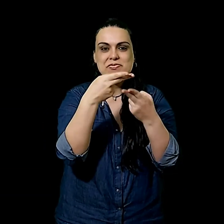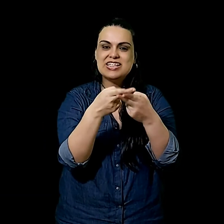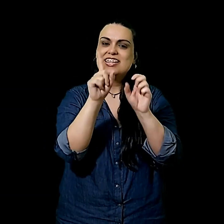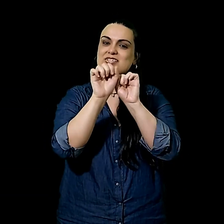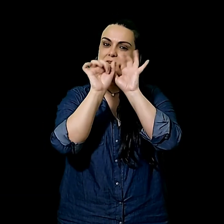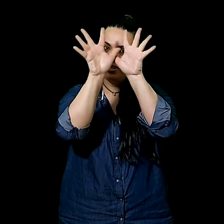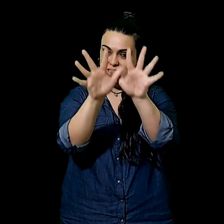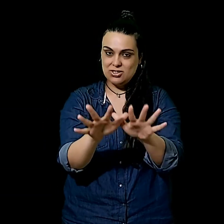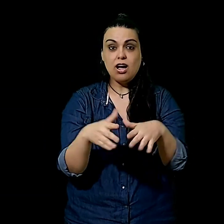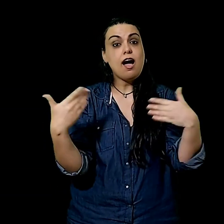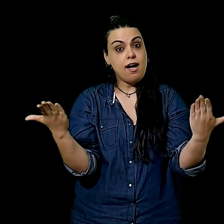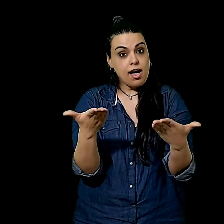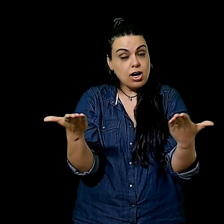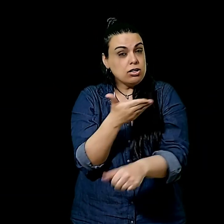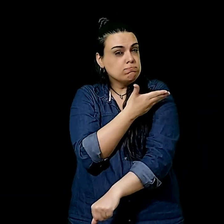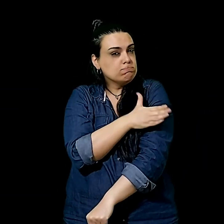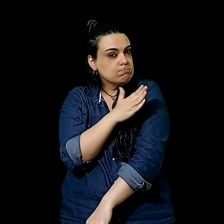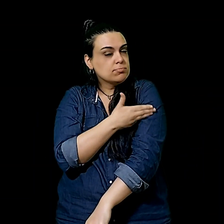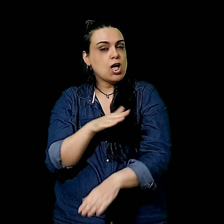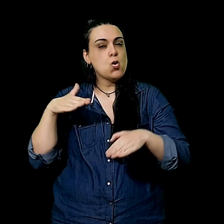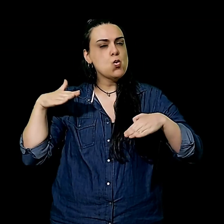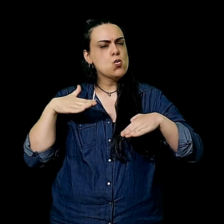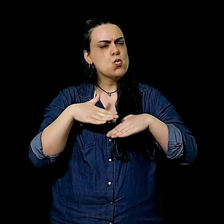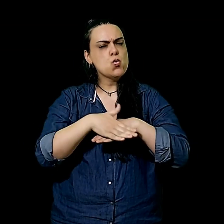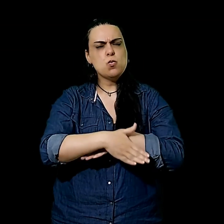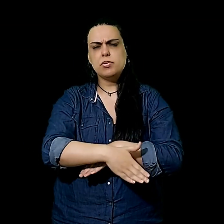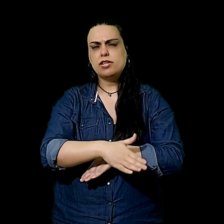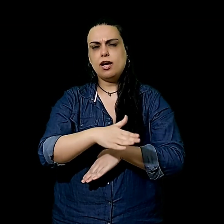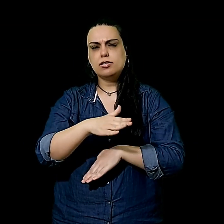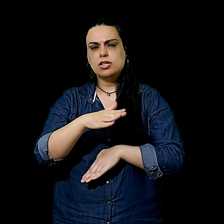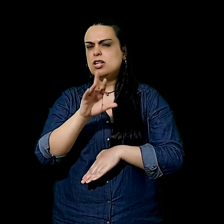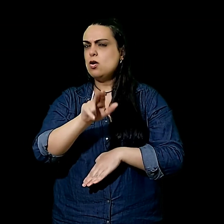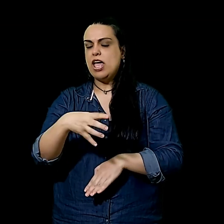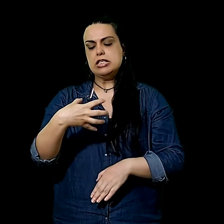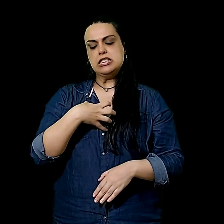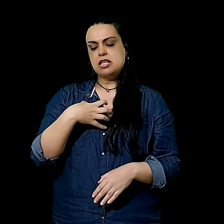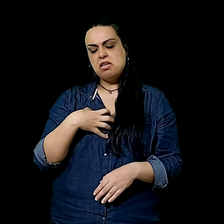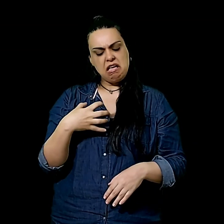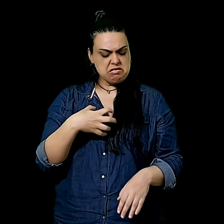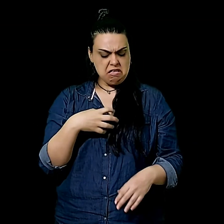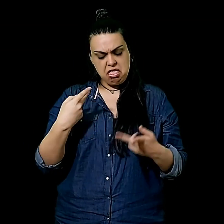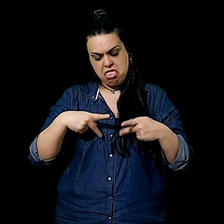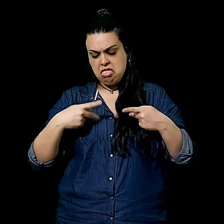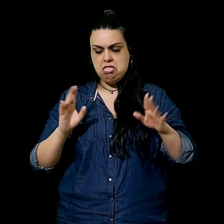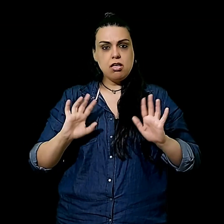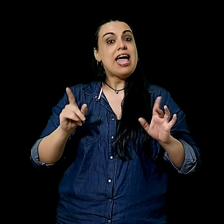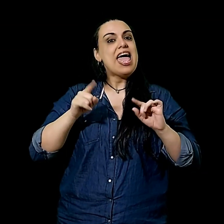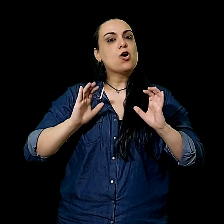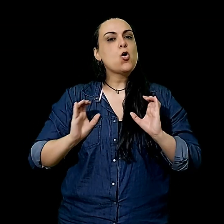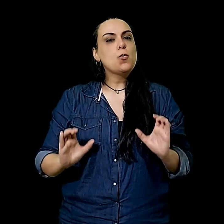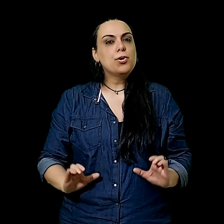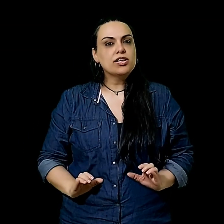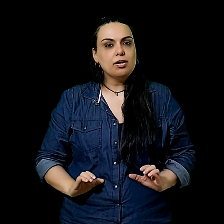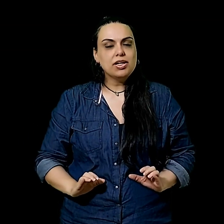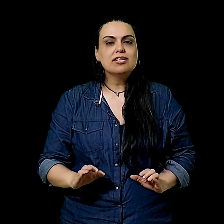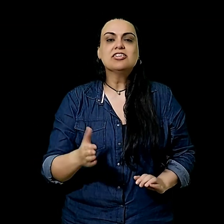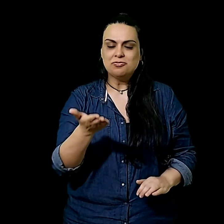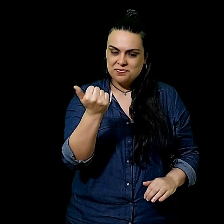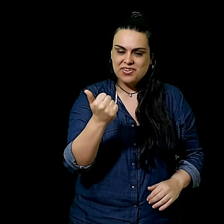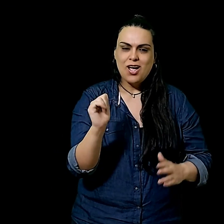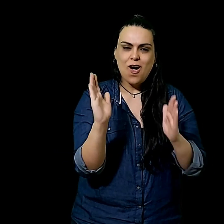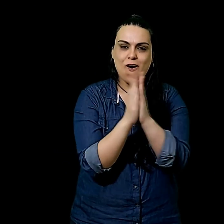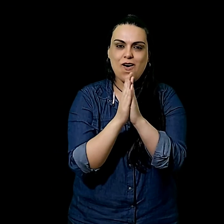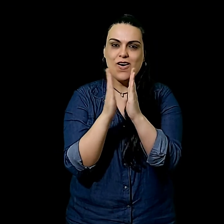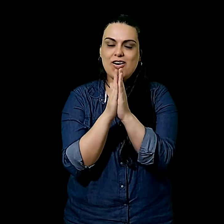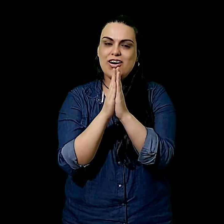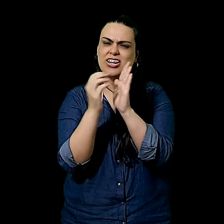te abençoe. E agora vamos exercitar a humildade, que é mais do que um sentimento, é um comportamento. Gabi, sela